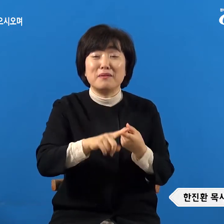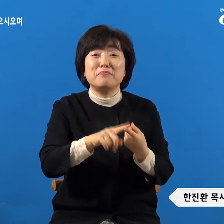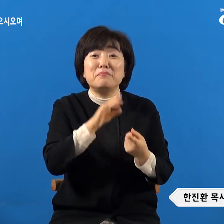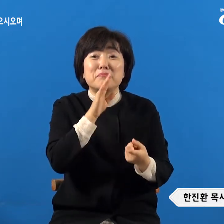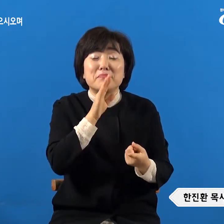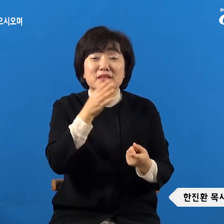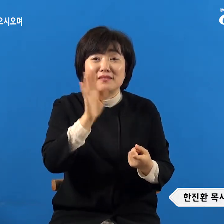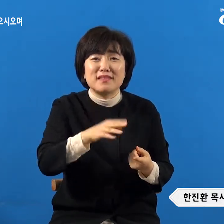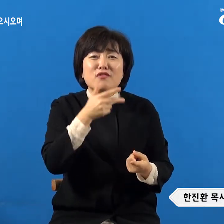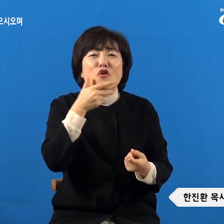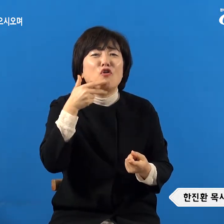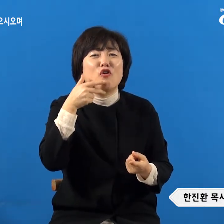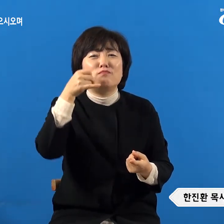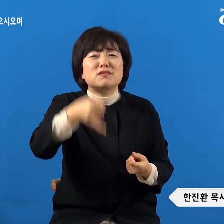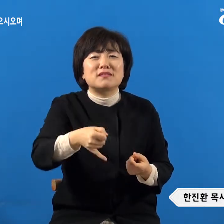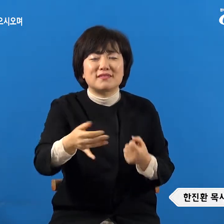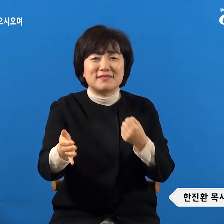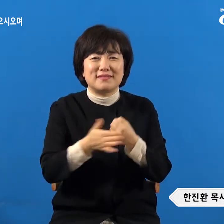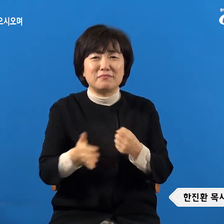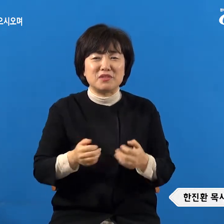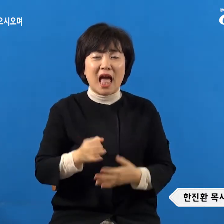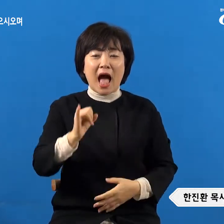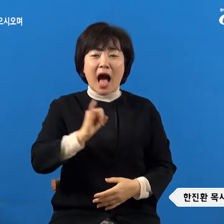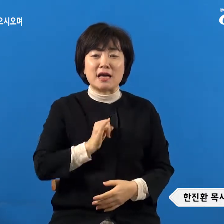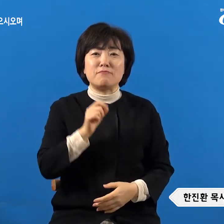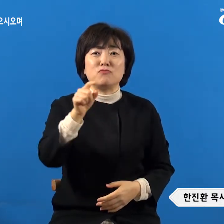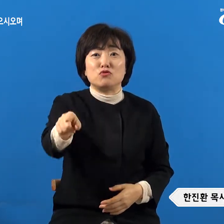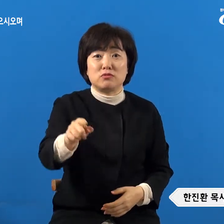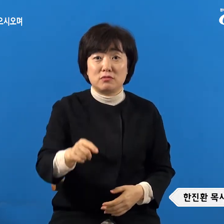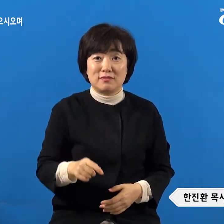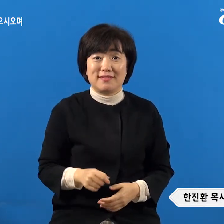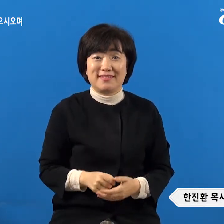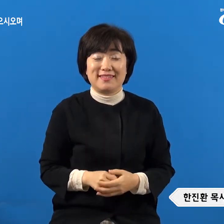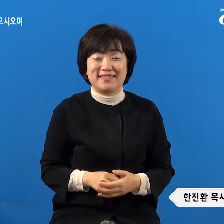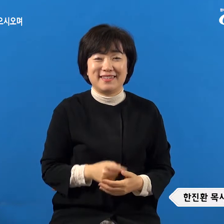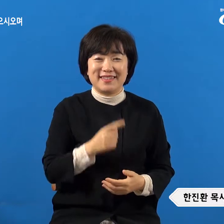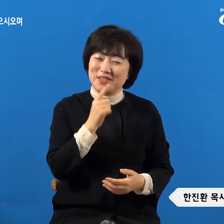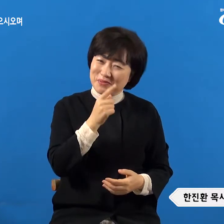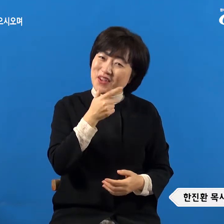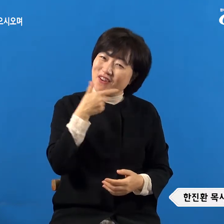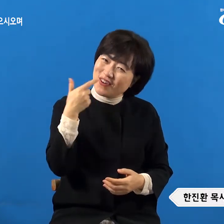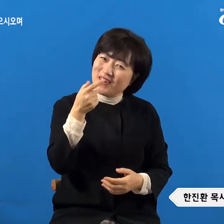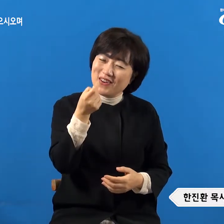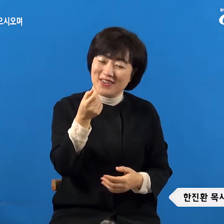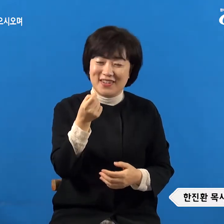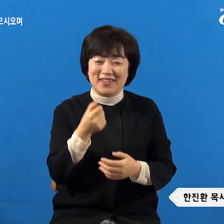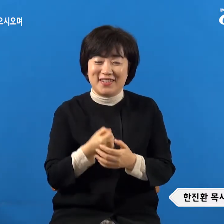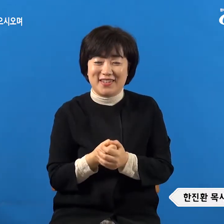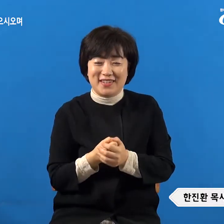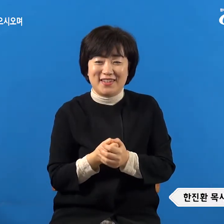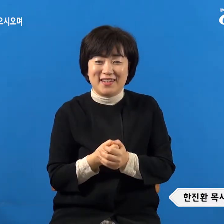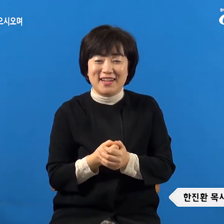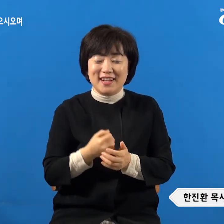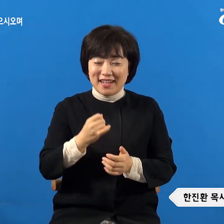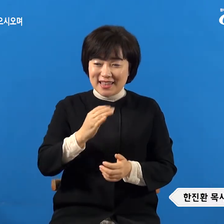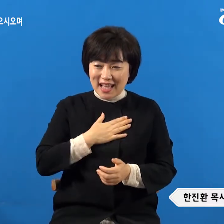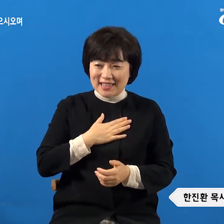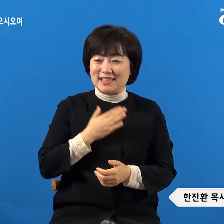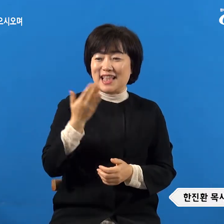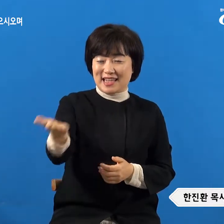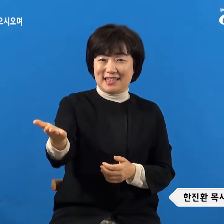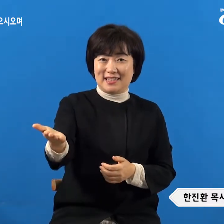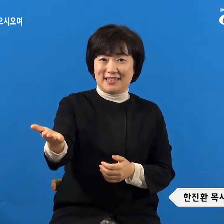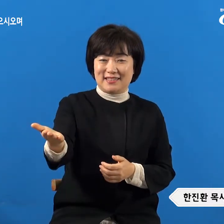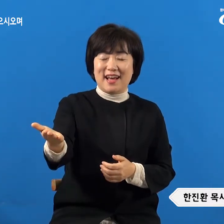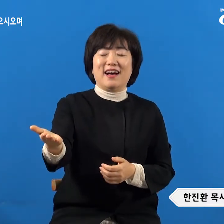받아들였습니다. I am you, 내가 당신이요, 이렇게 말할 때에 하나님이 내게